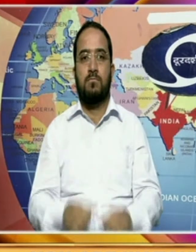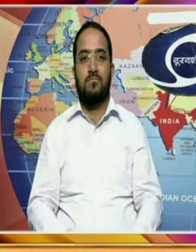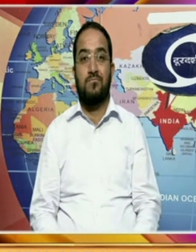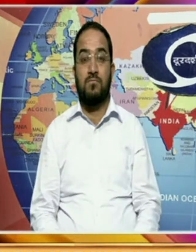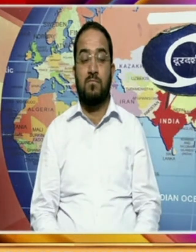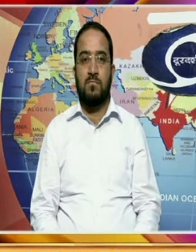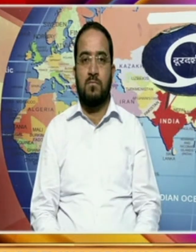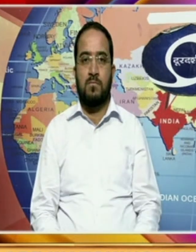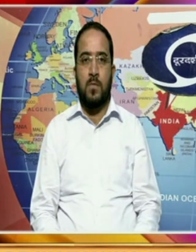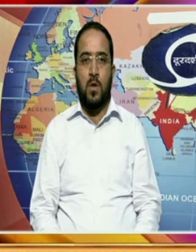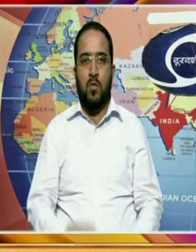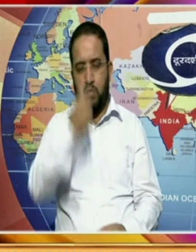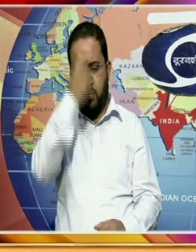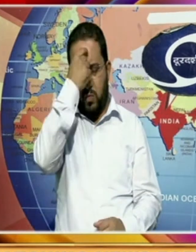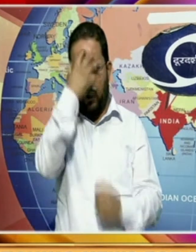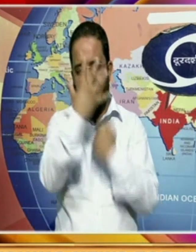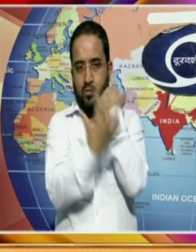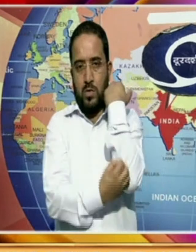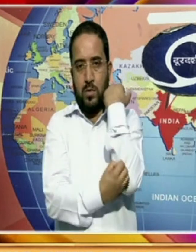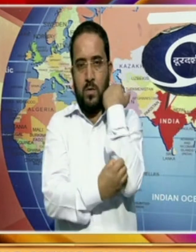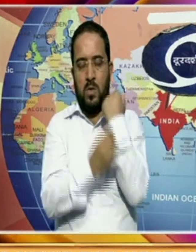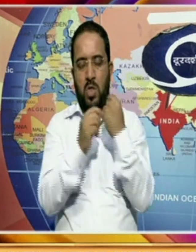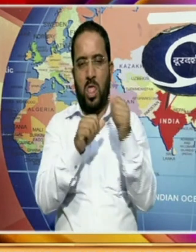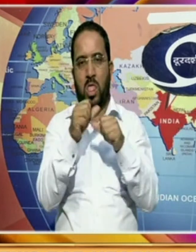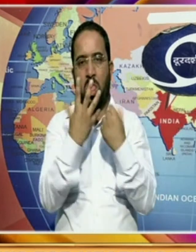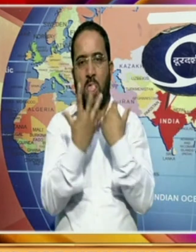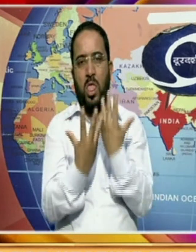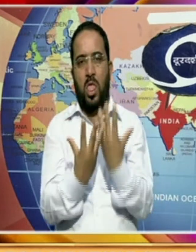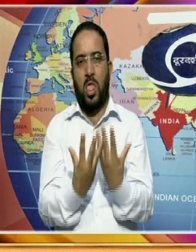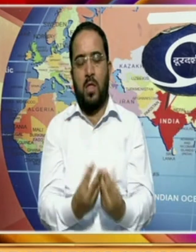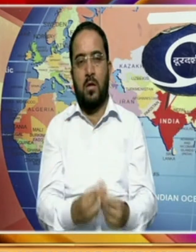मुल्क गरीबी और पसमानदगी की ओर जाने लगा।